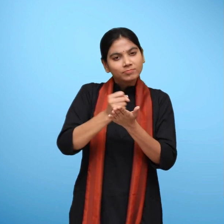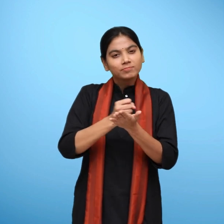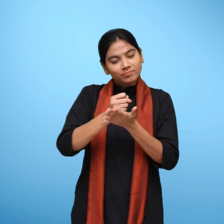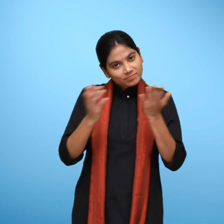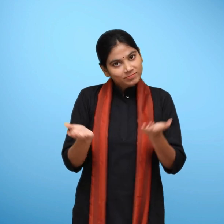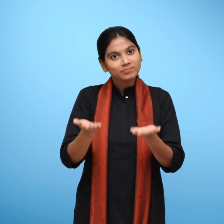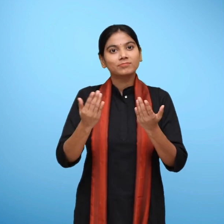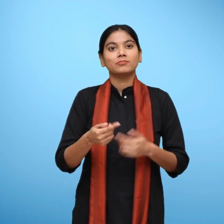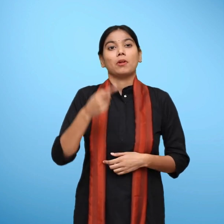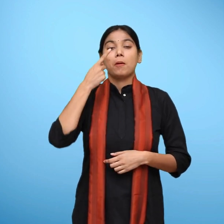कीजिए